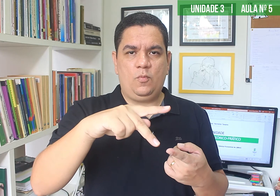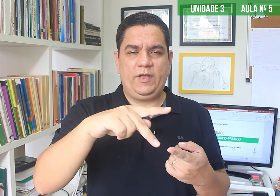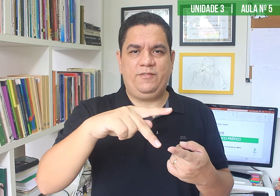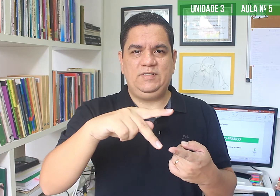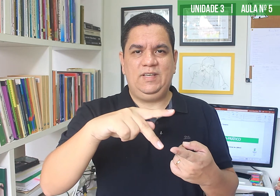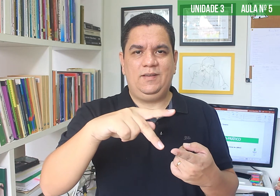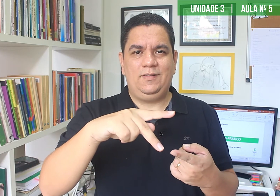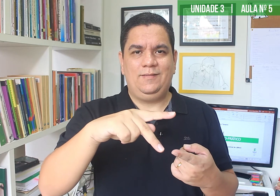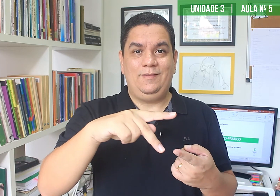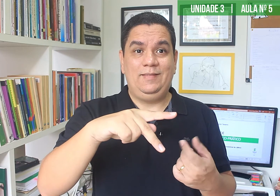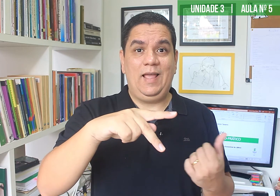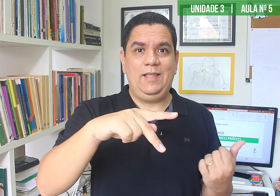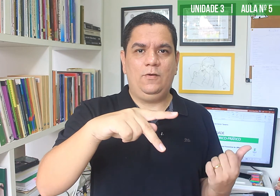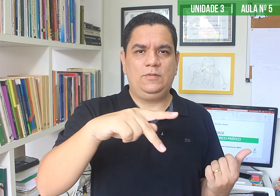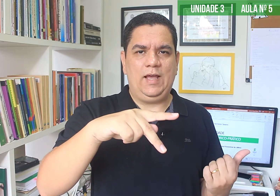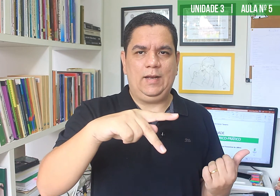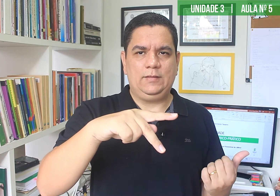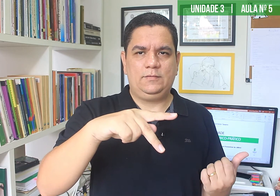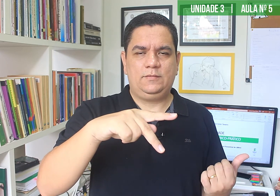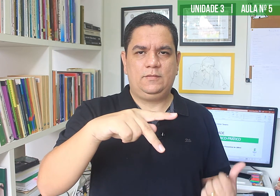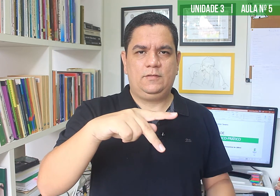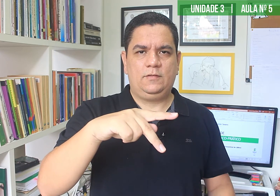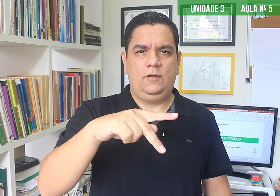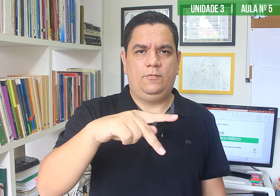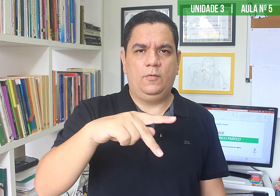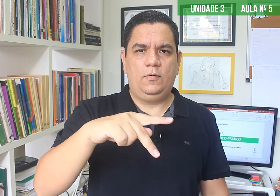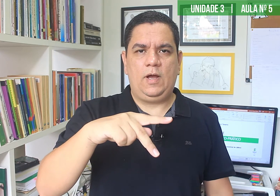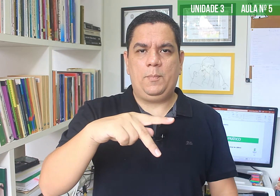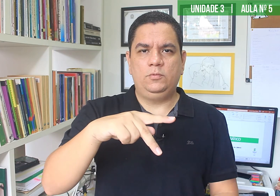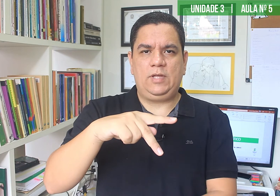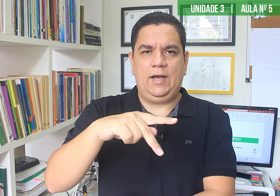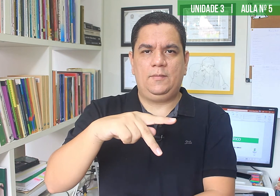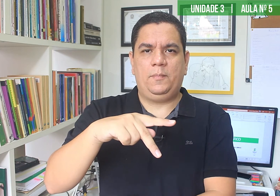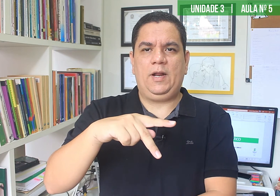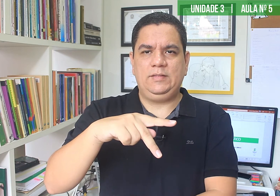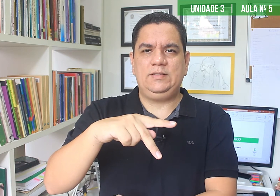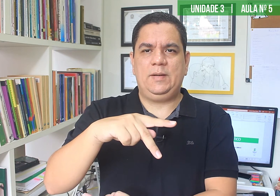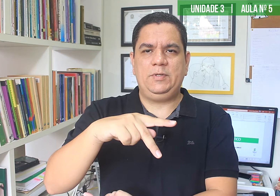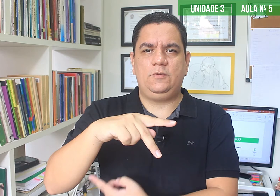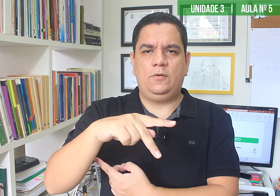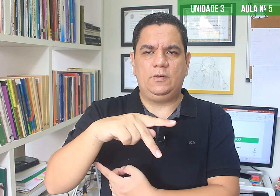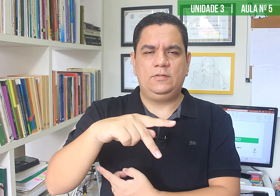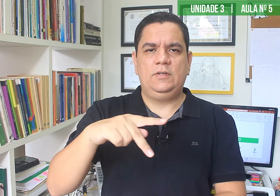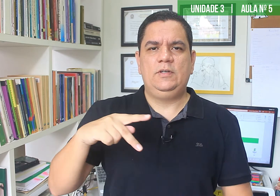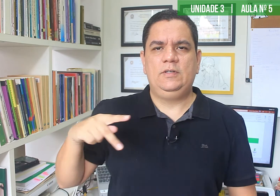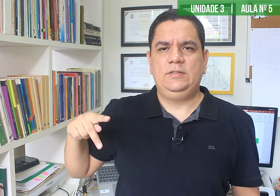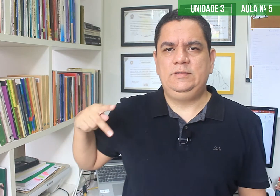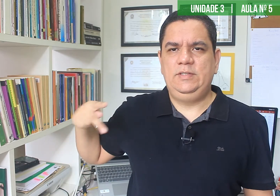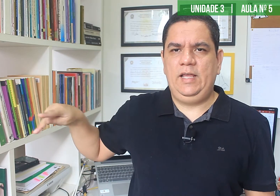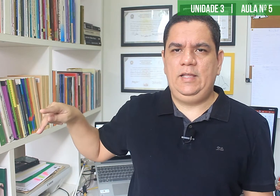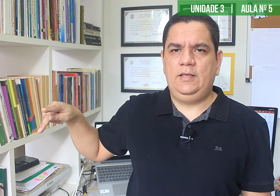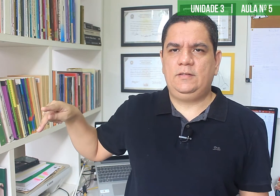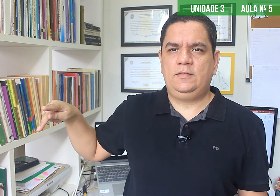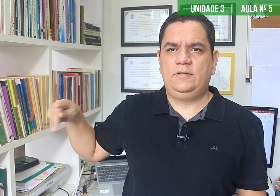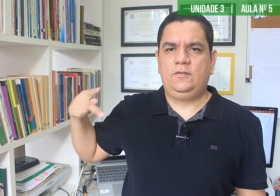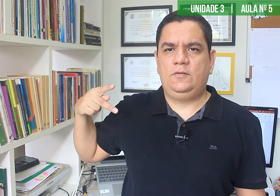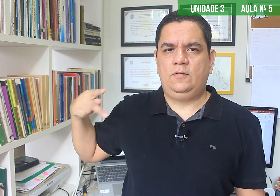é que vai ser dele ou dela? Eu vou apontar para a terceira pessoa. Dele ou